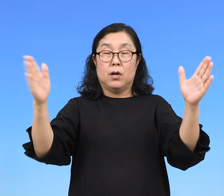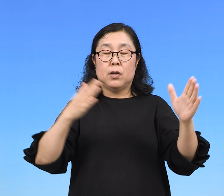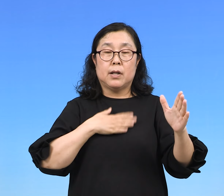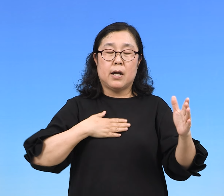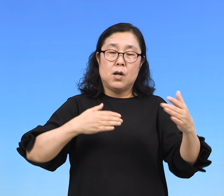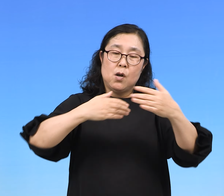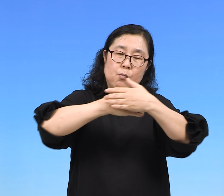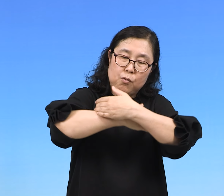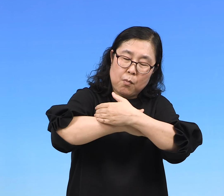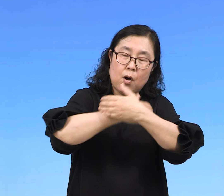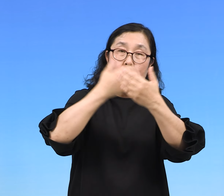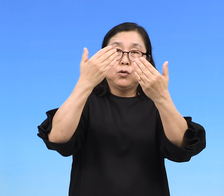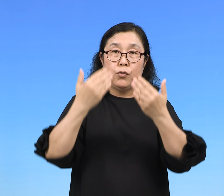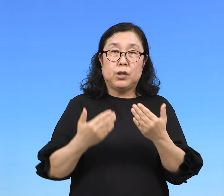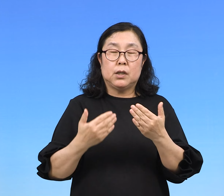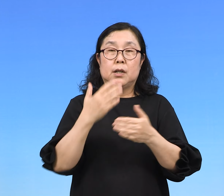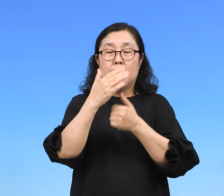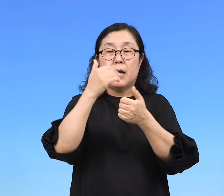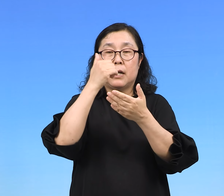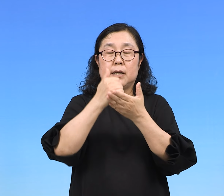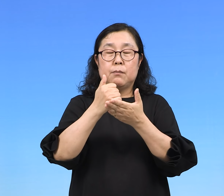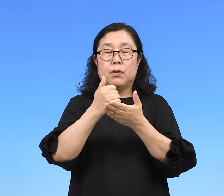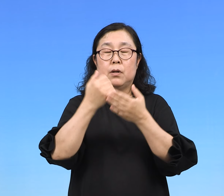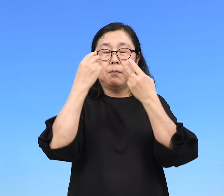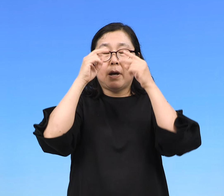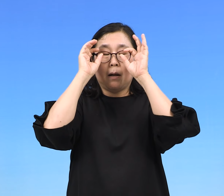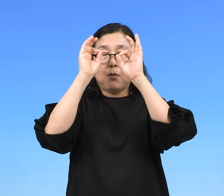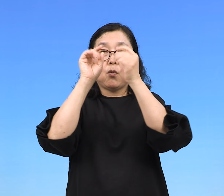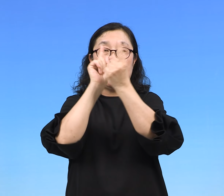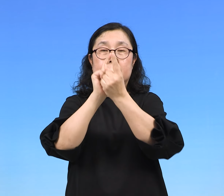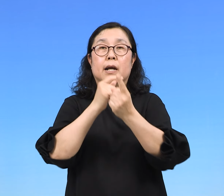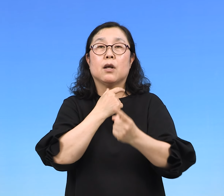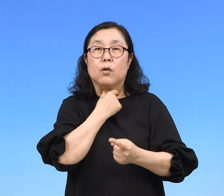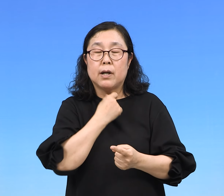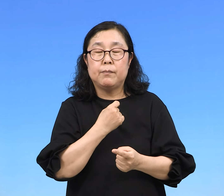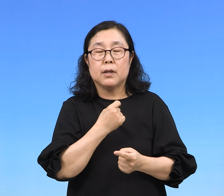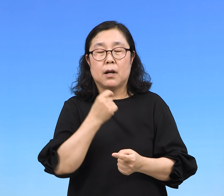저를 품어주시는 그 하나님을 내가 영안을 열고 바라보기를 원합니다.